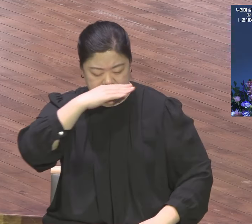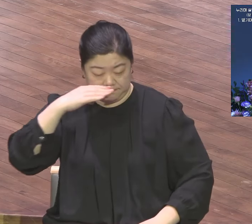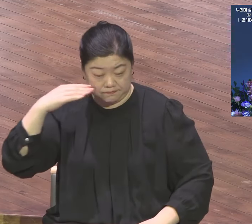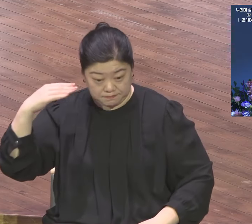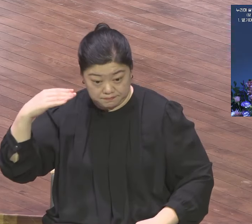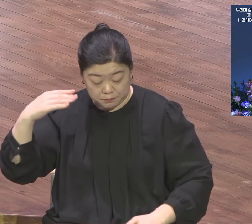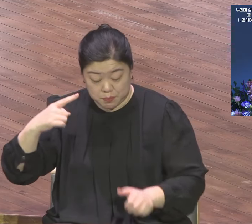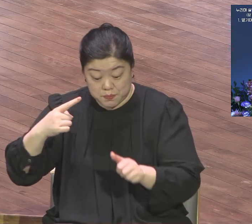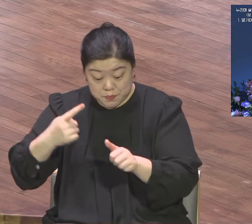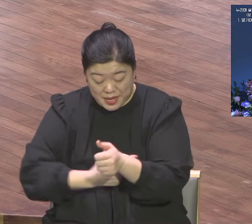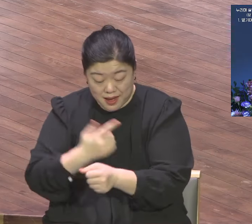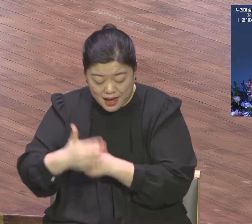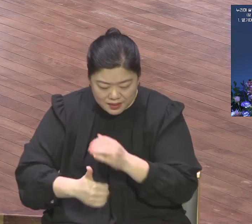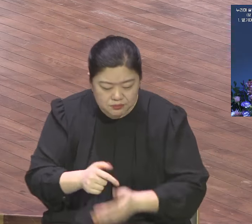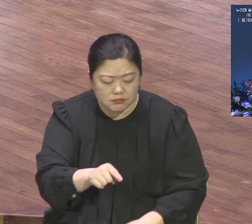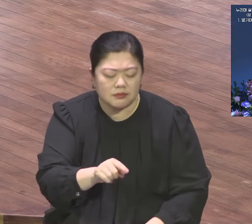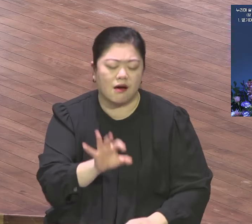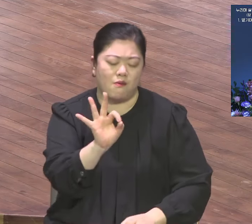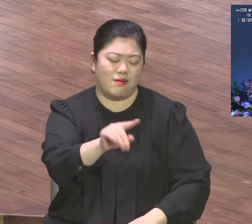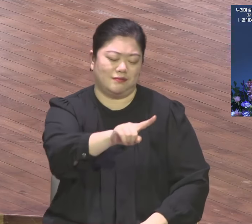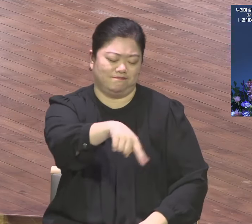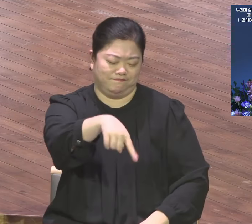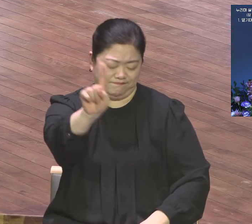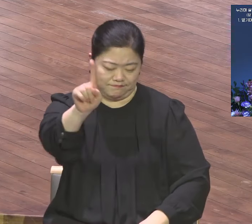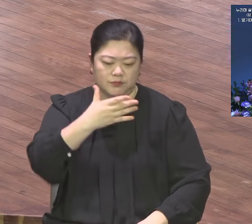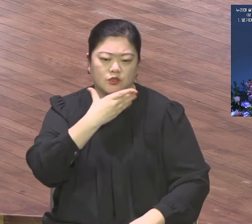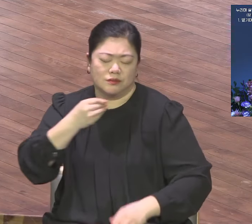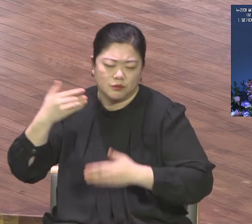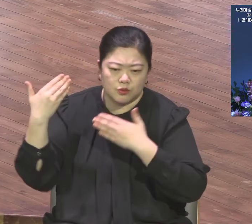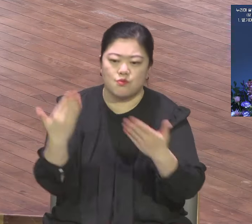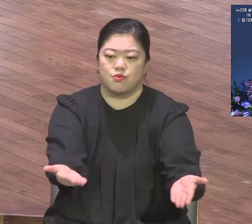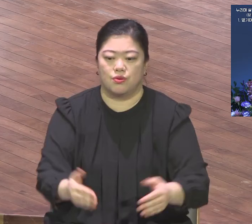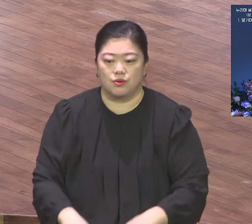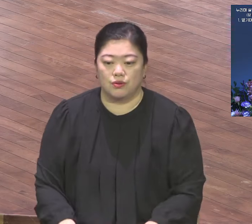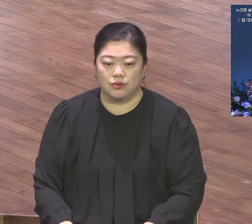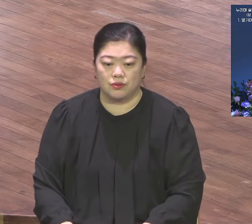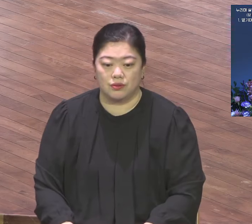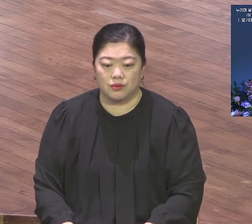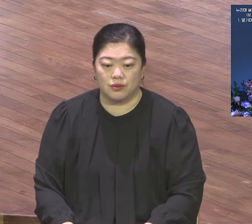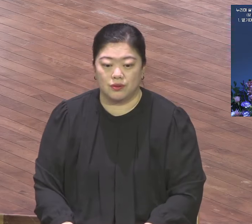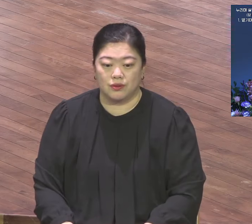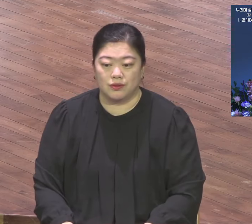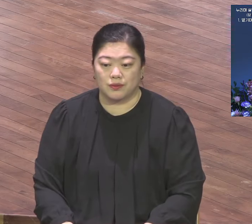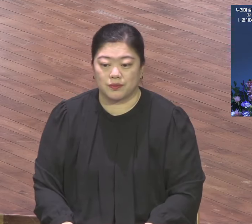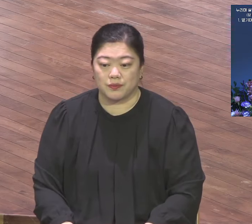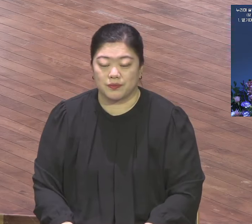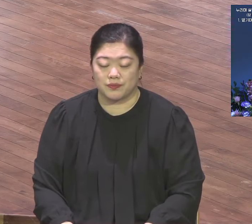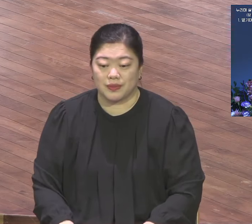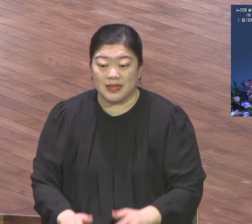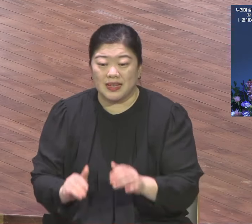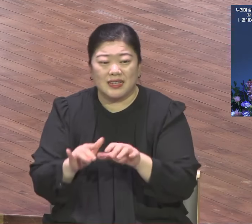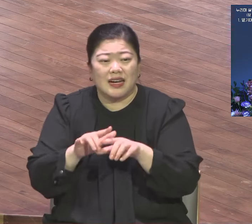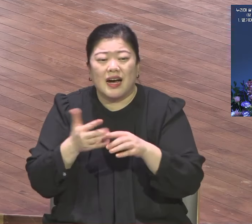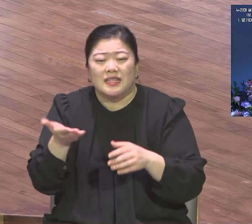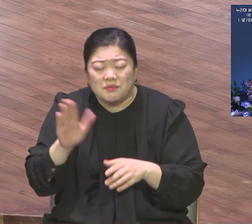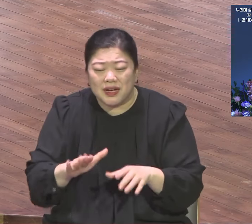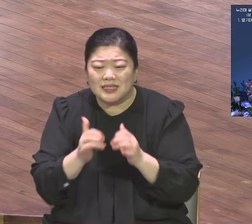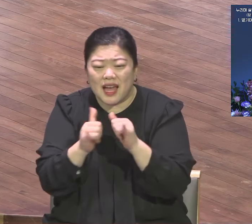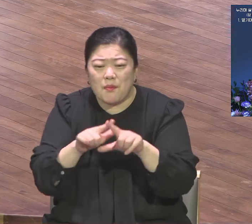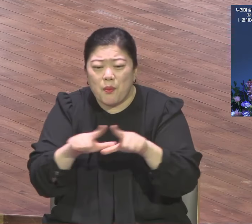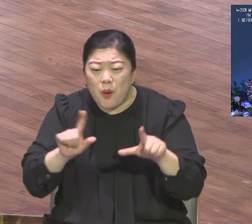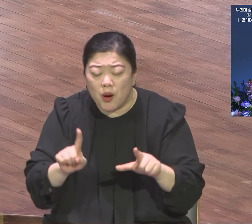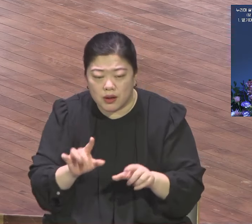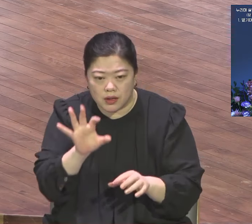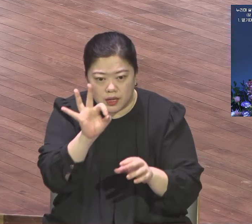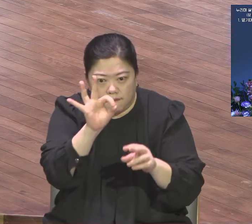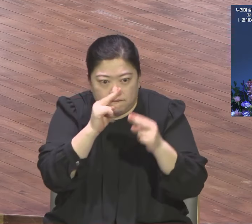하나님이 부어주시게 되어 있다니까요. 돈을 사랑하며 일만하게 뿌리라. 이 돈을 너무 좋아하니까 돈 하나 드린